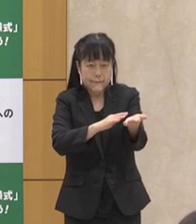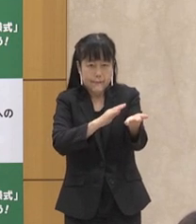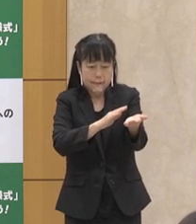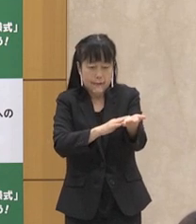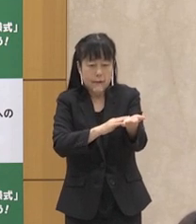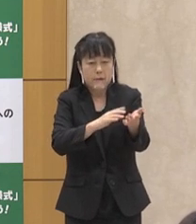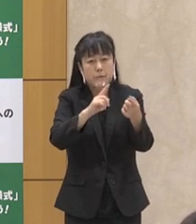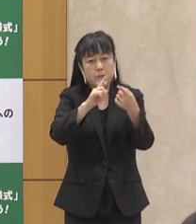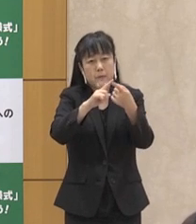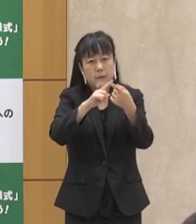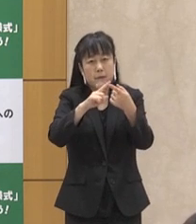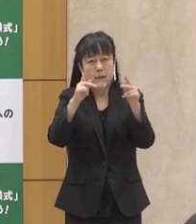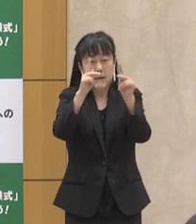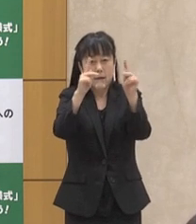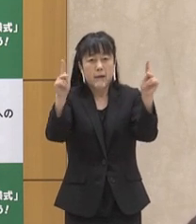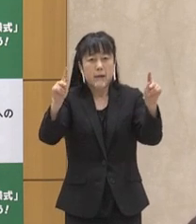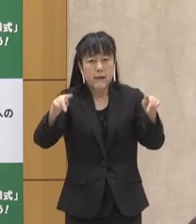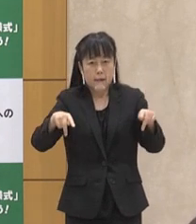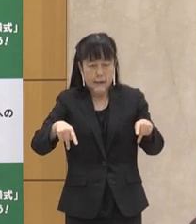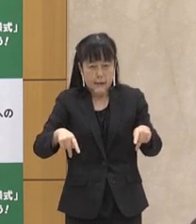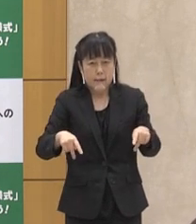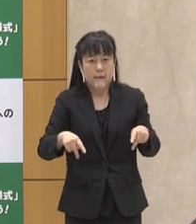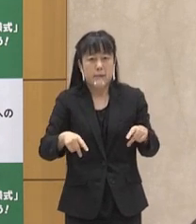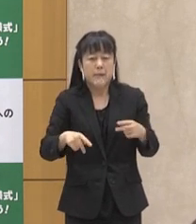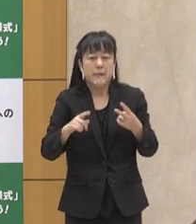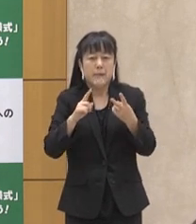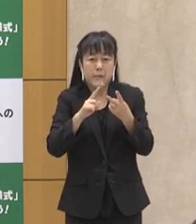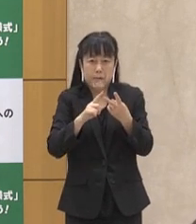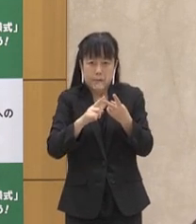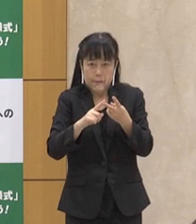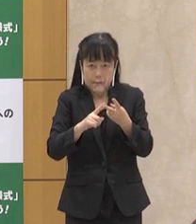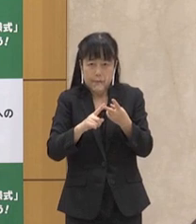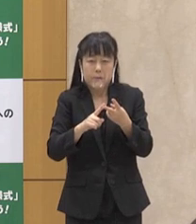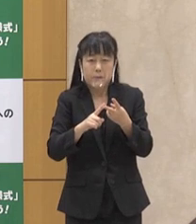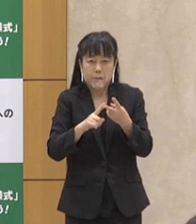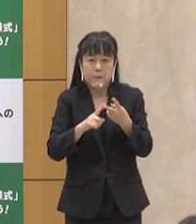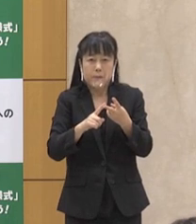課題といいますかですね、そういった